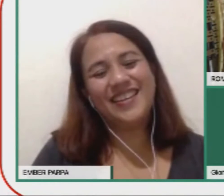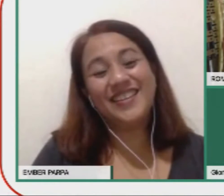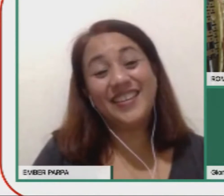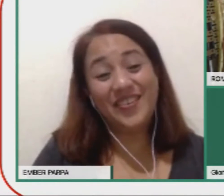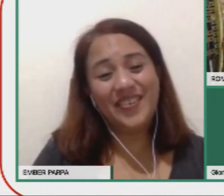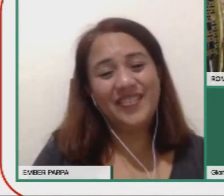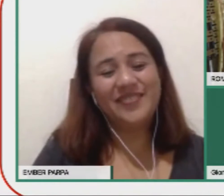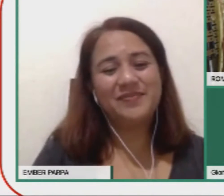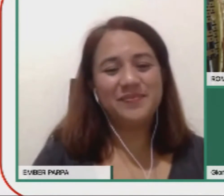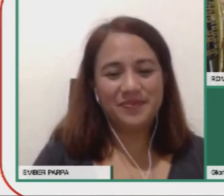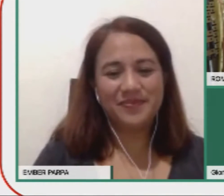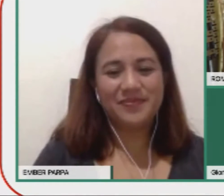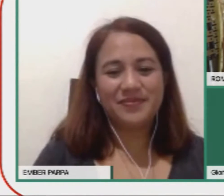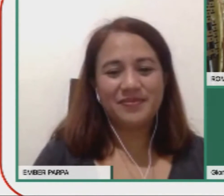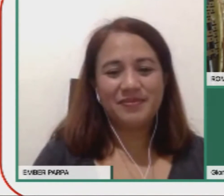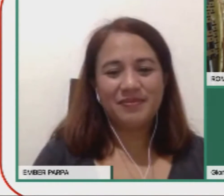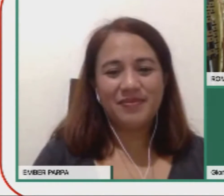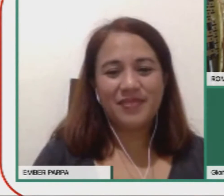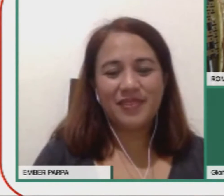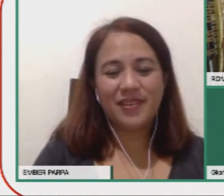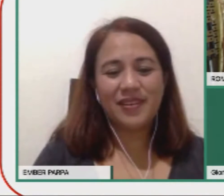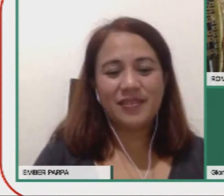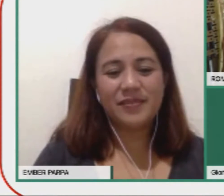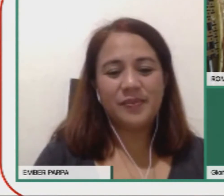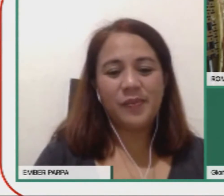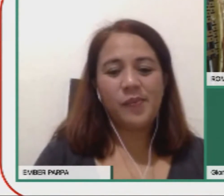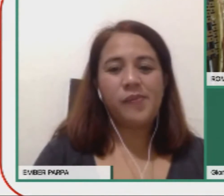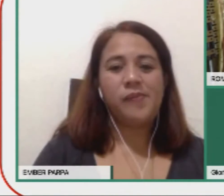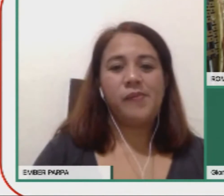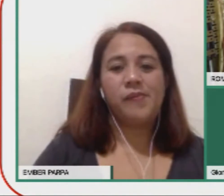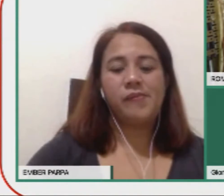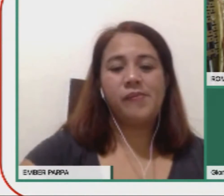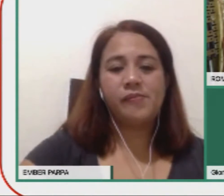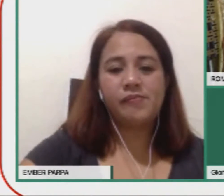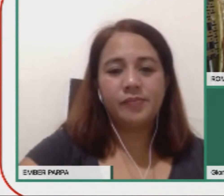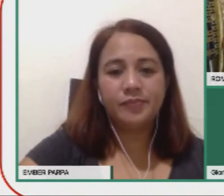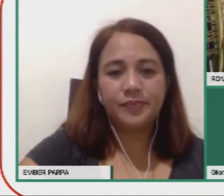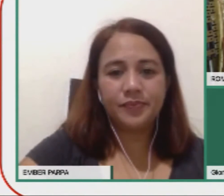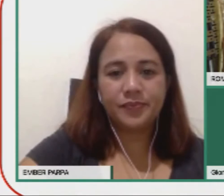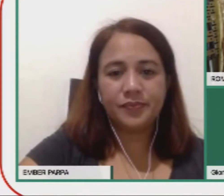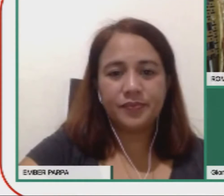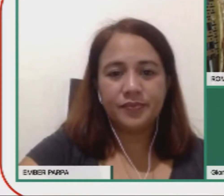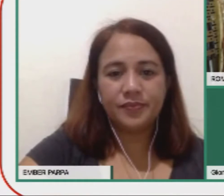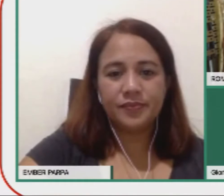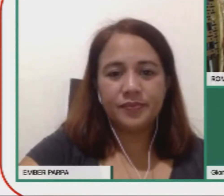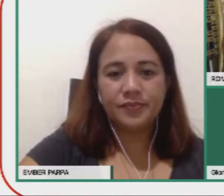Sana, Narinig. no? Glo, i-check mo nga yung mic mo kasi